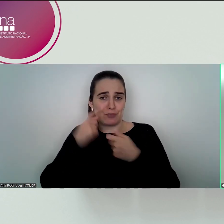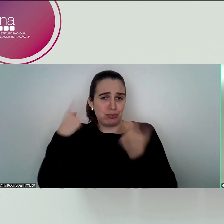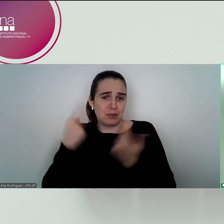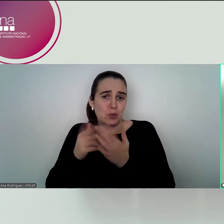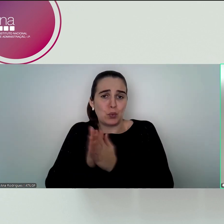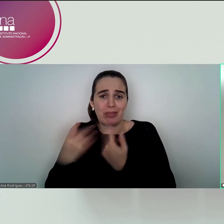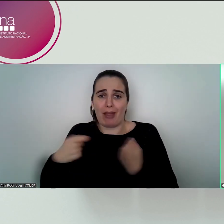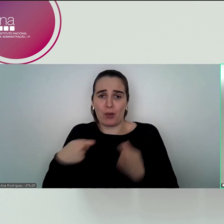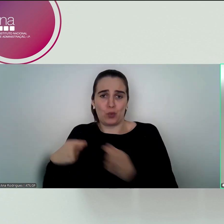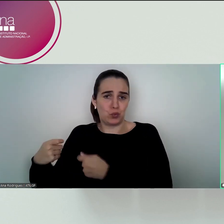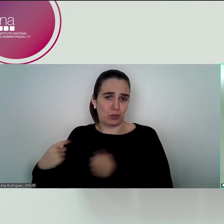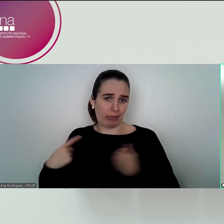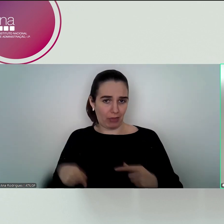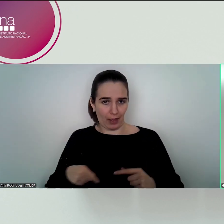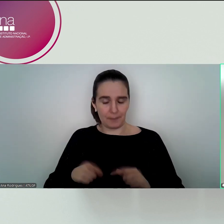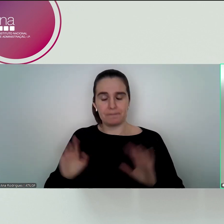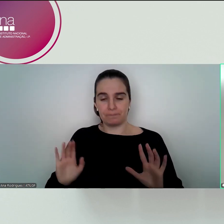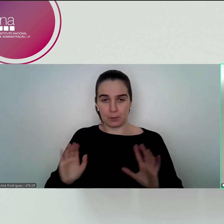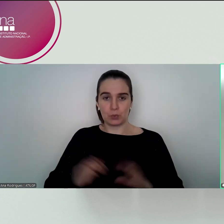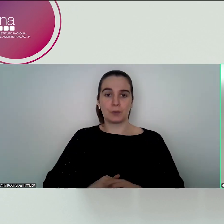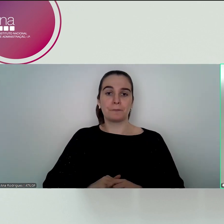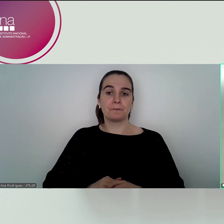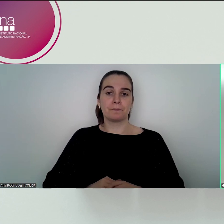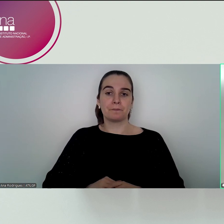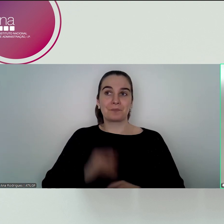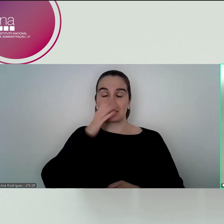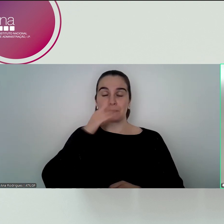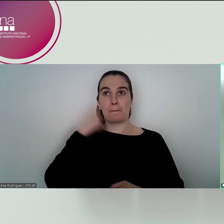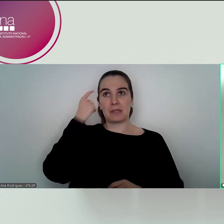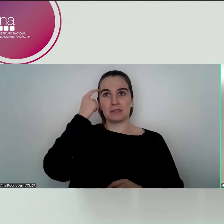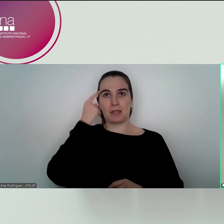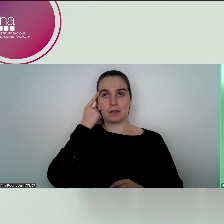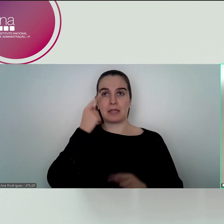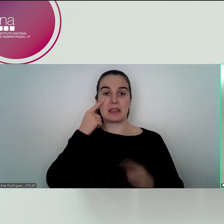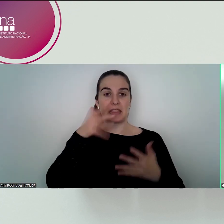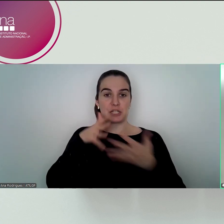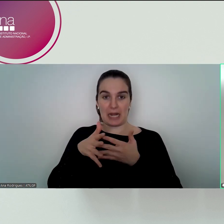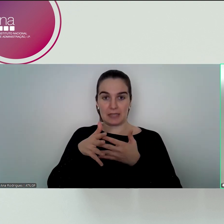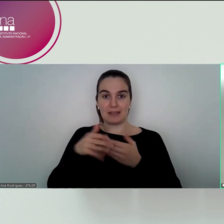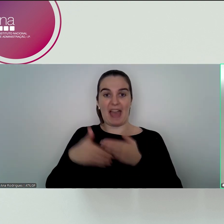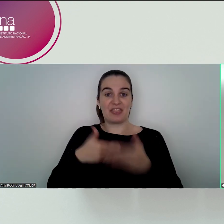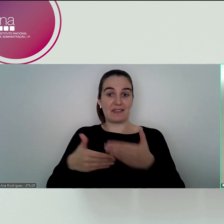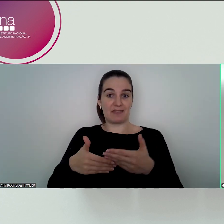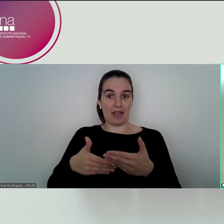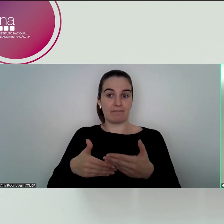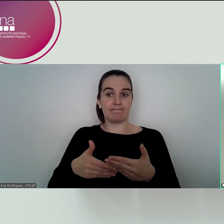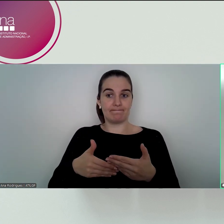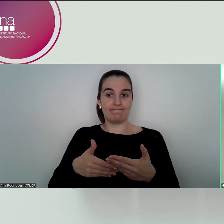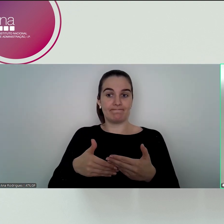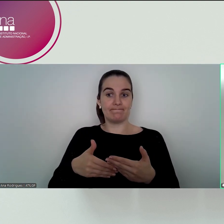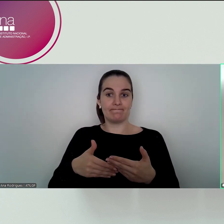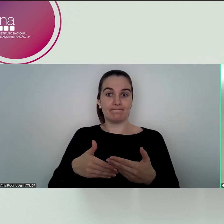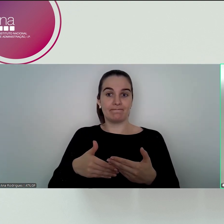pública, e quando nós pensamos numa perspectiva de transparência ativa, de facto, não